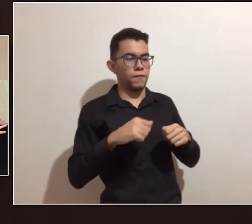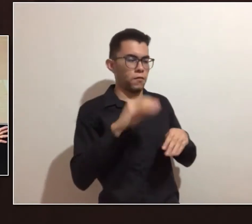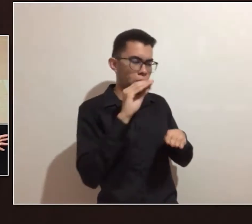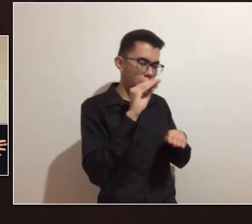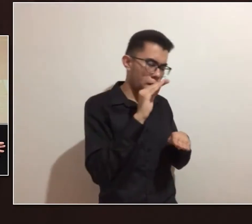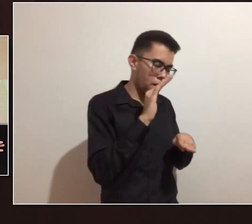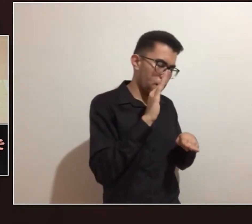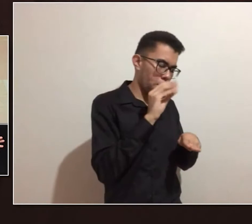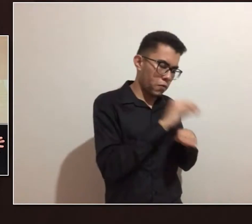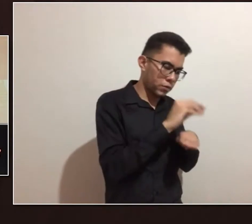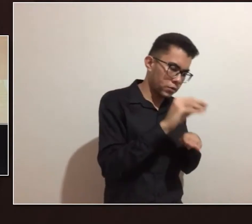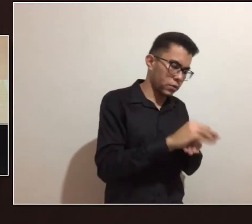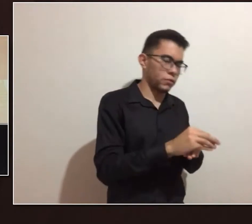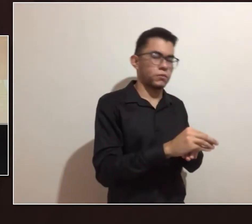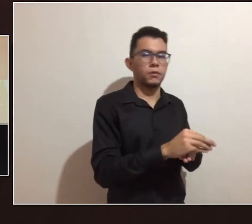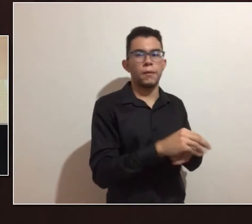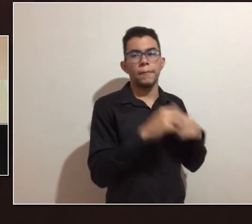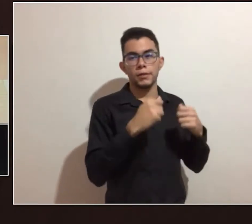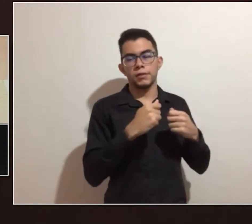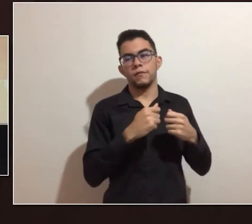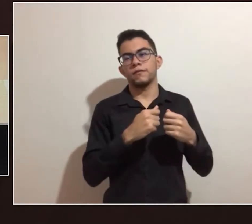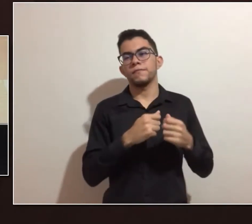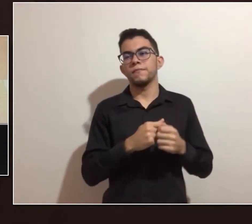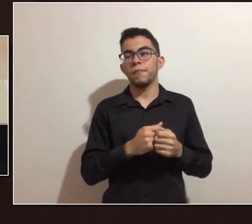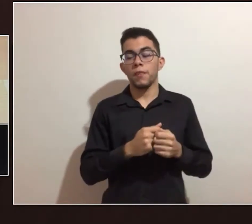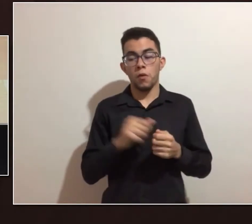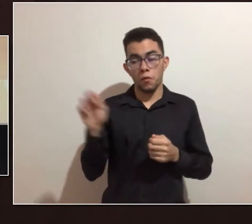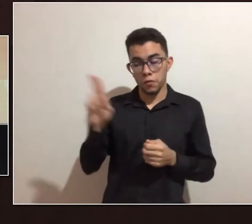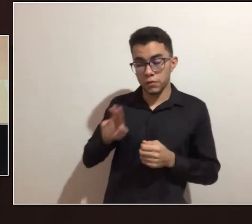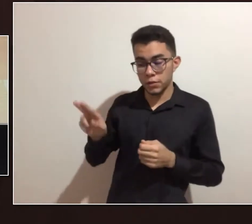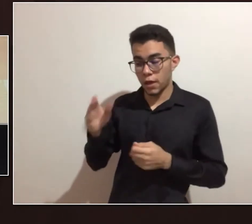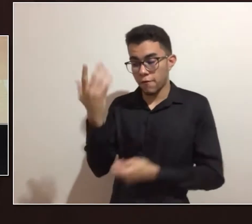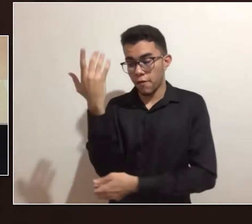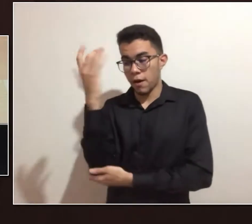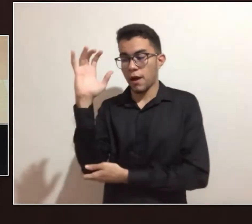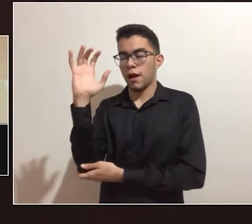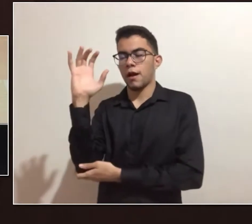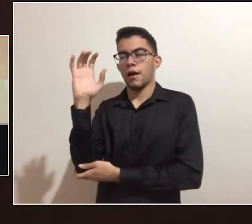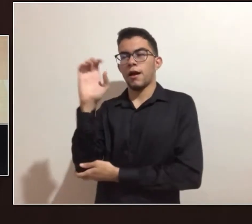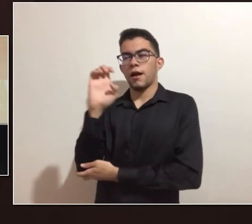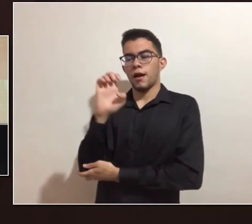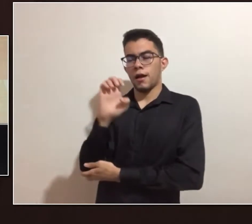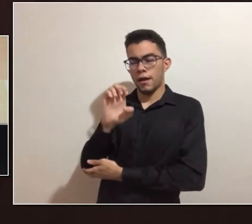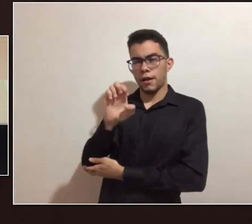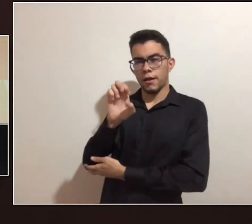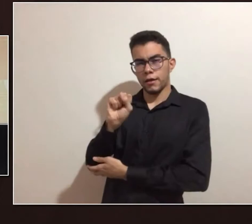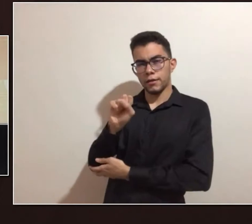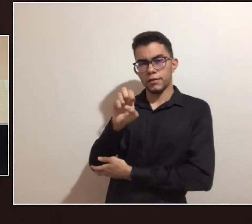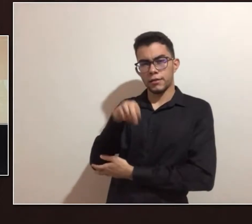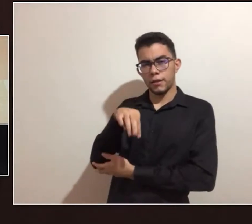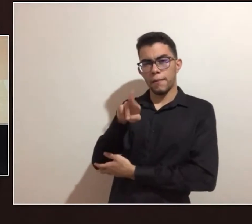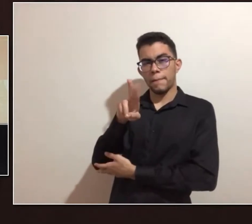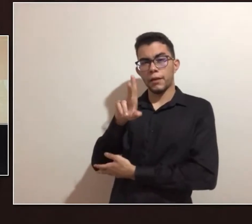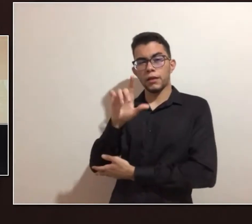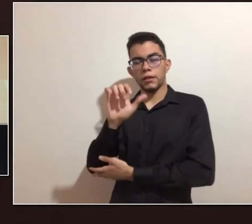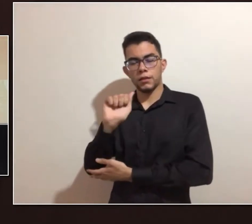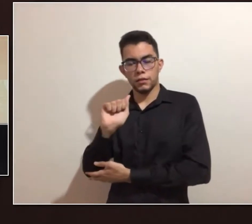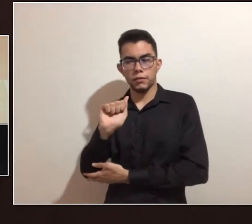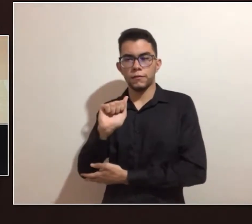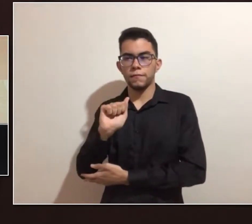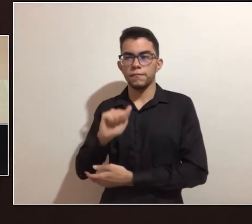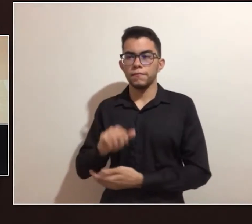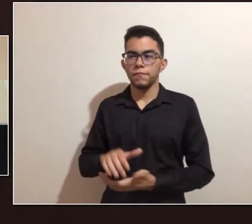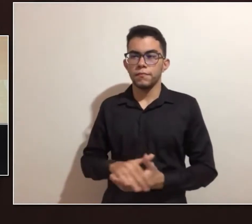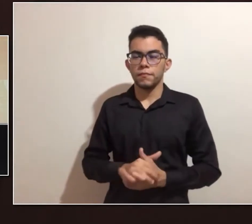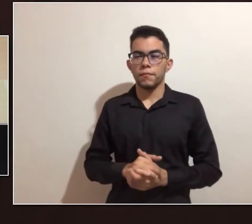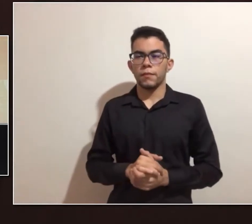tratado como rico, não é isso? Então, não importa, né? A igreja em Esmirna, na palavra fala: tu